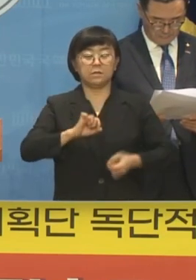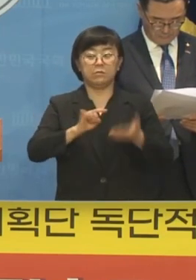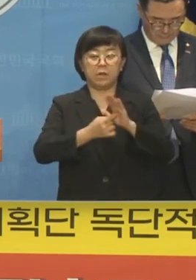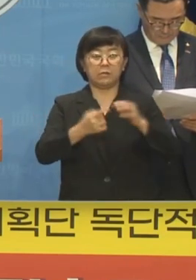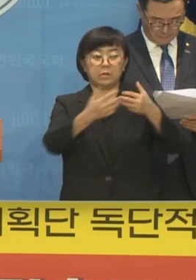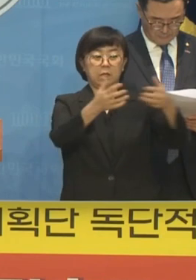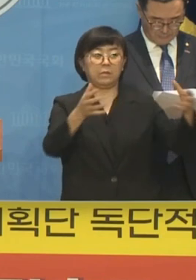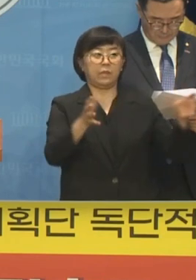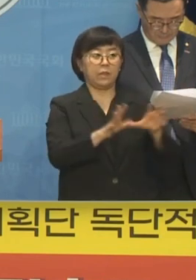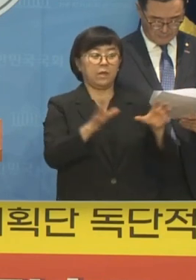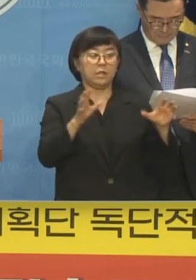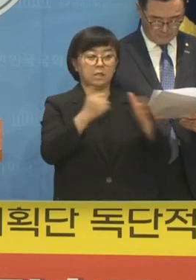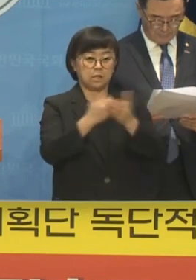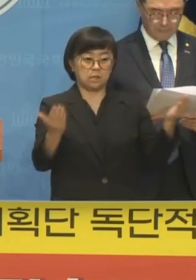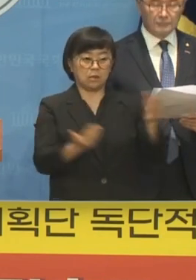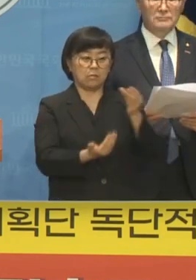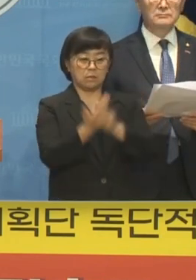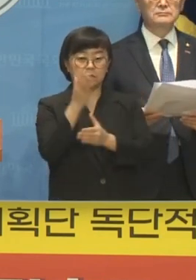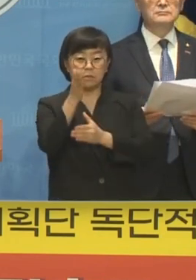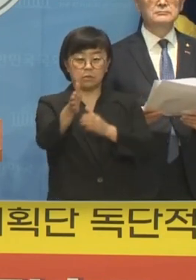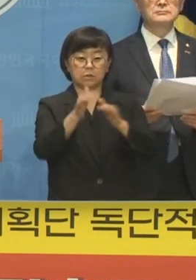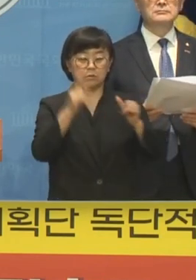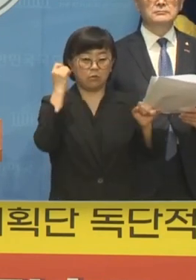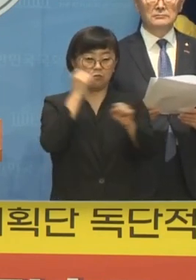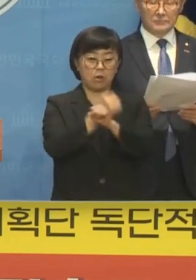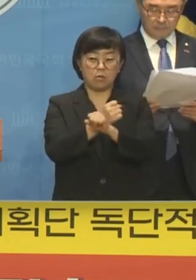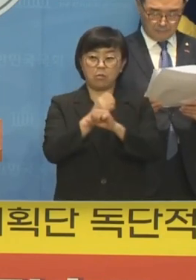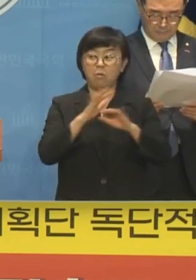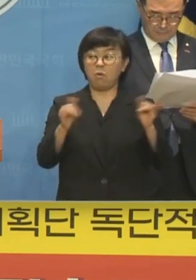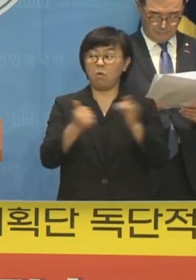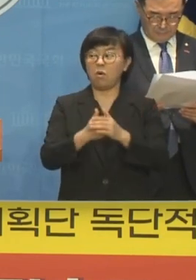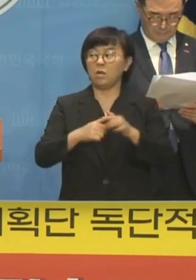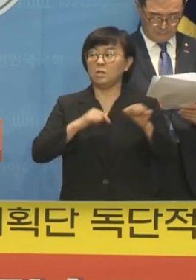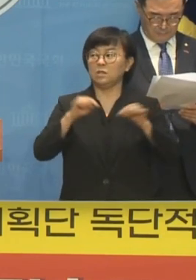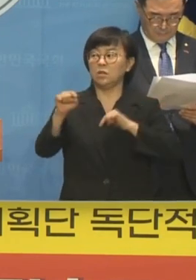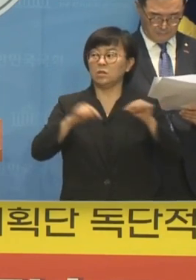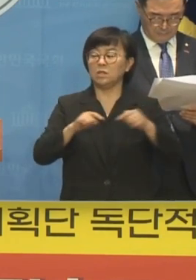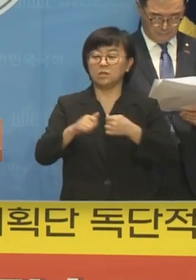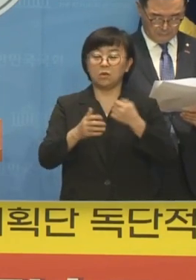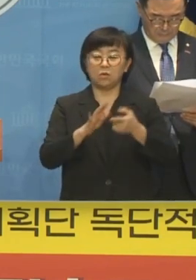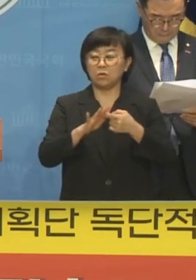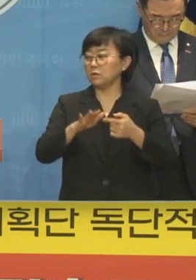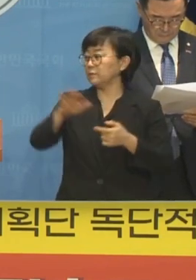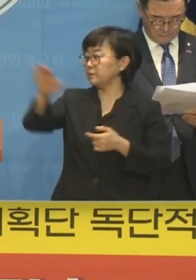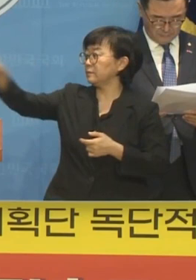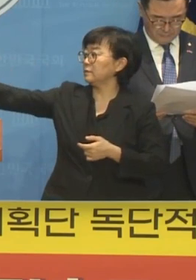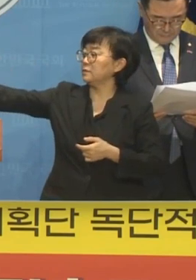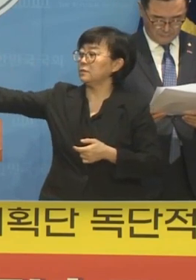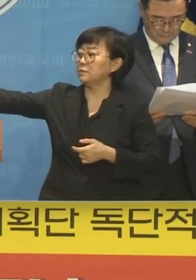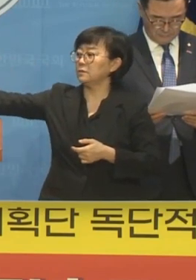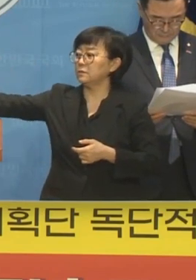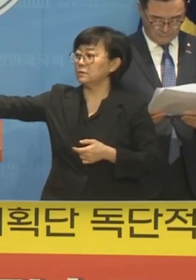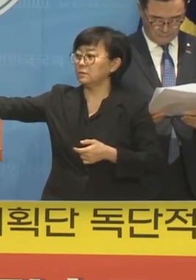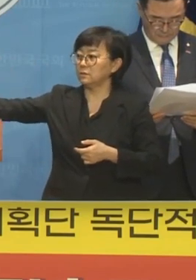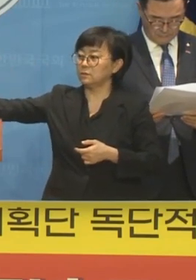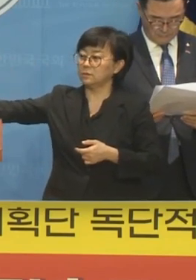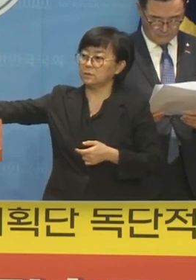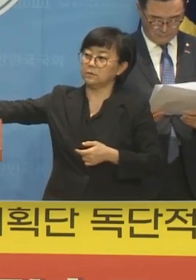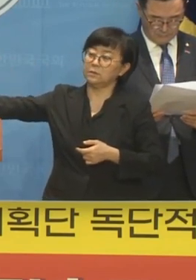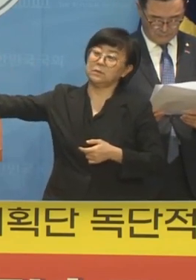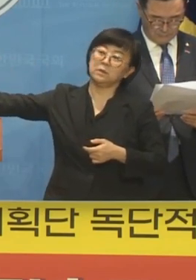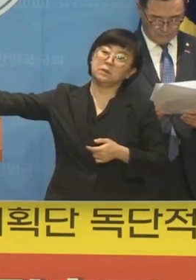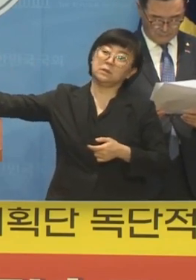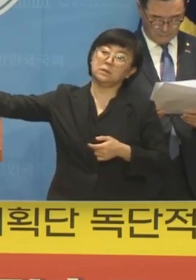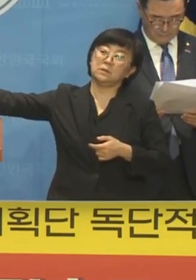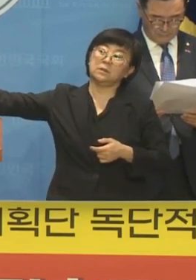기획단에는 여순 사건을 전문적으로 연구하고 정치적으로나 이념적으로 중립적인 인사들로 구성하여야